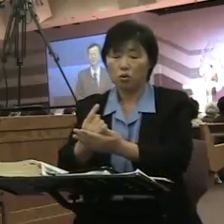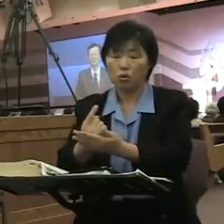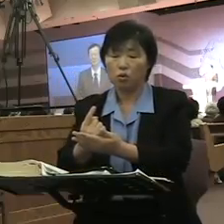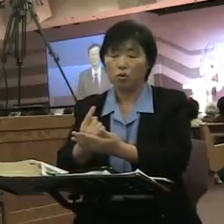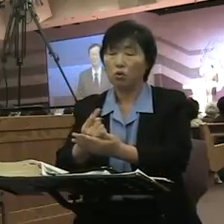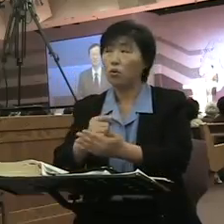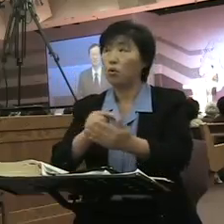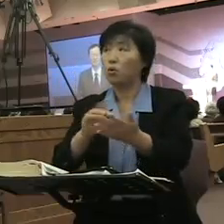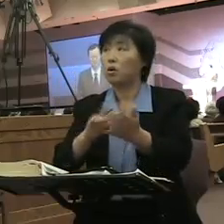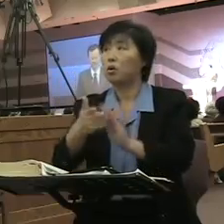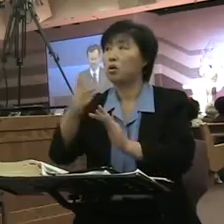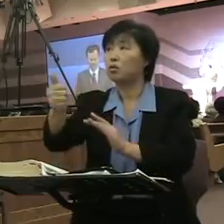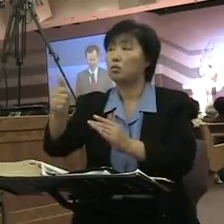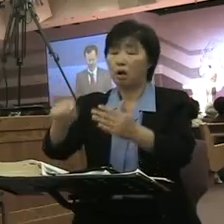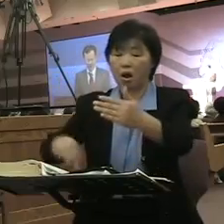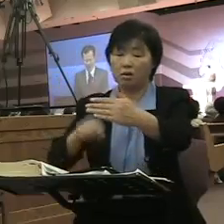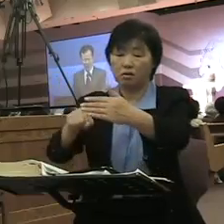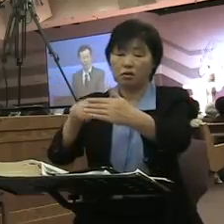안에서.